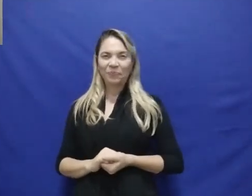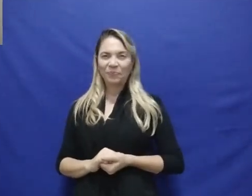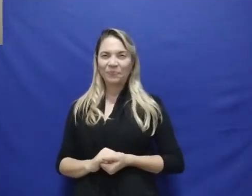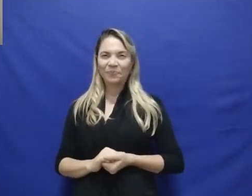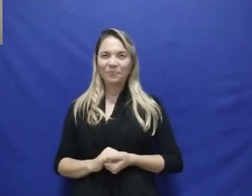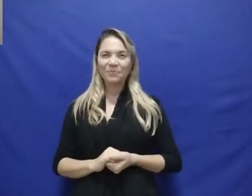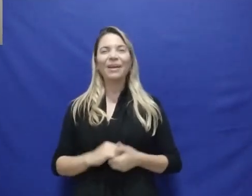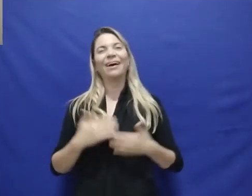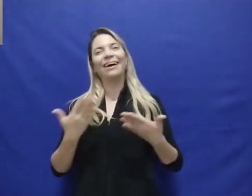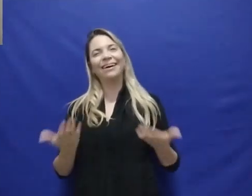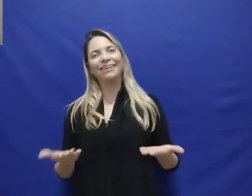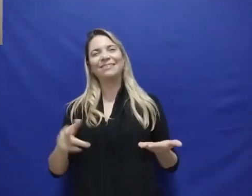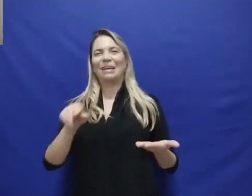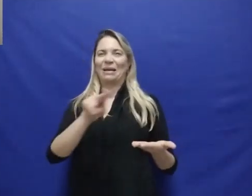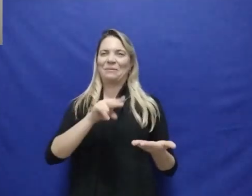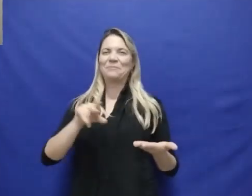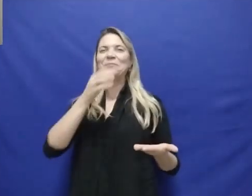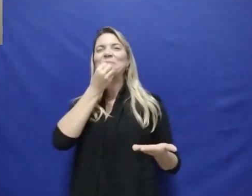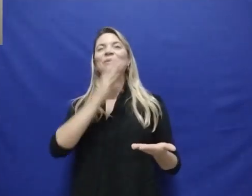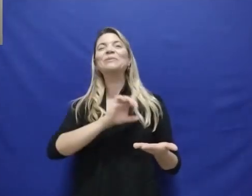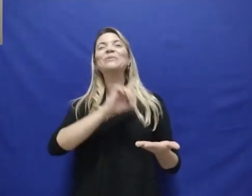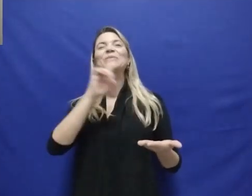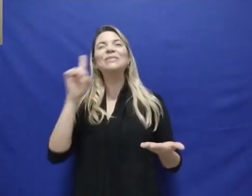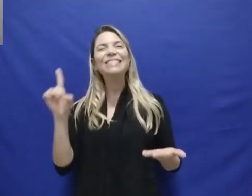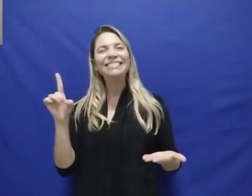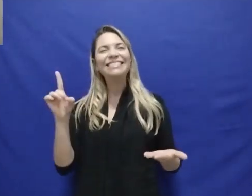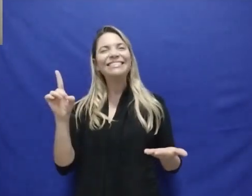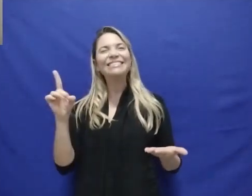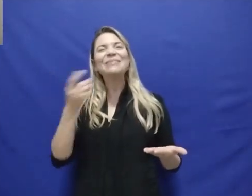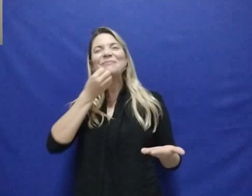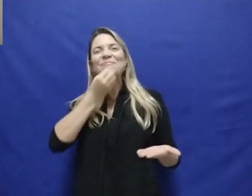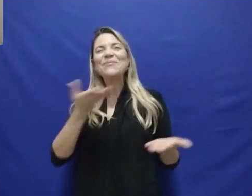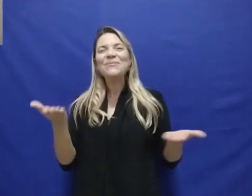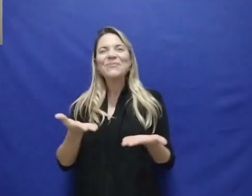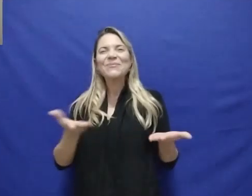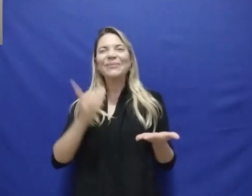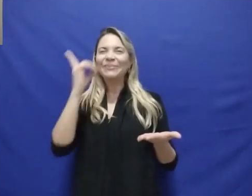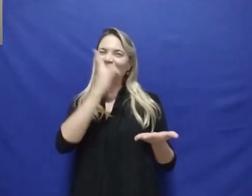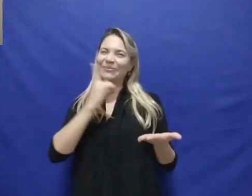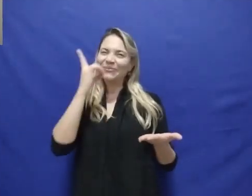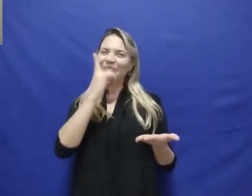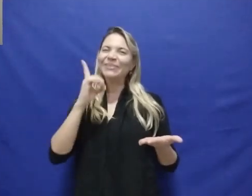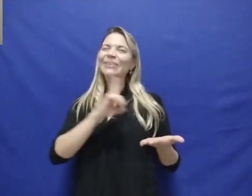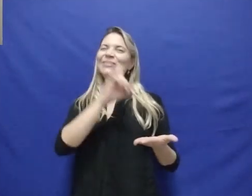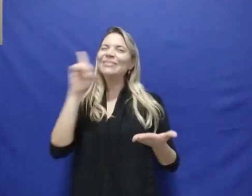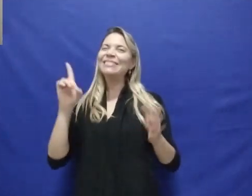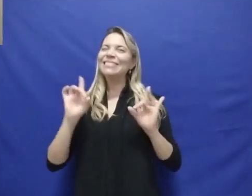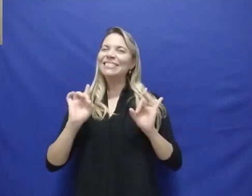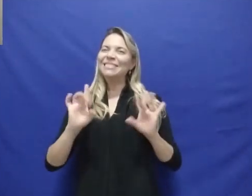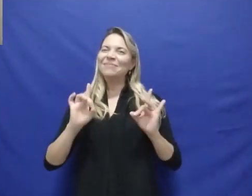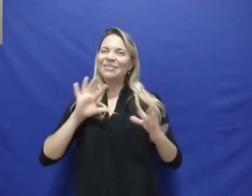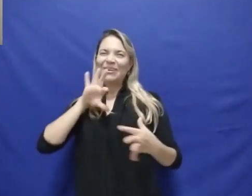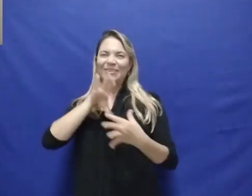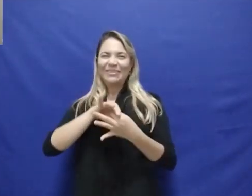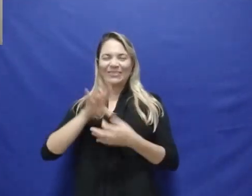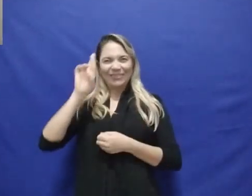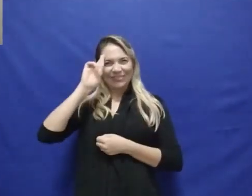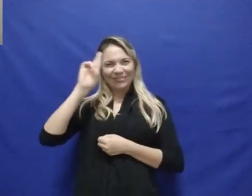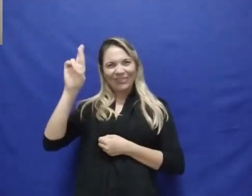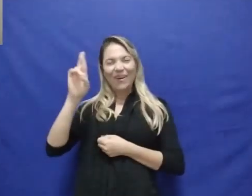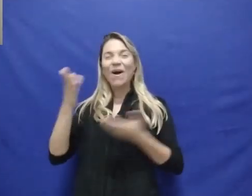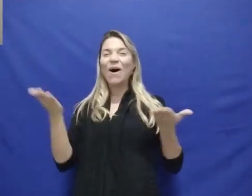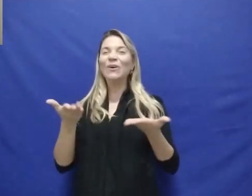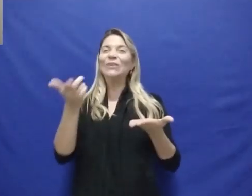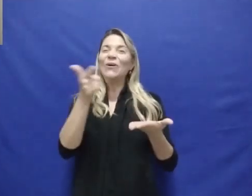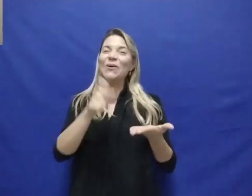Caríssimos irmãos, bom dia. Que bom, neste domingo, dia do Senhor, estarmos reunidos mais uma vez.